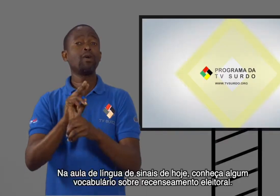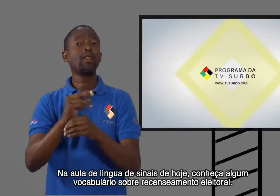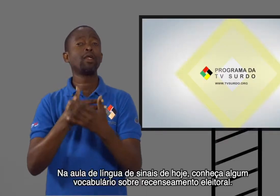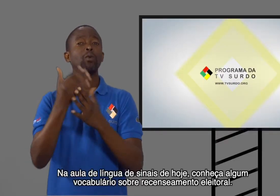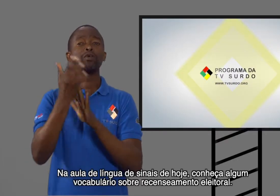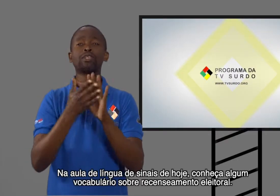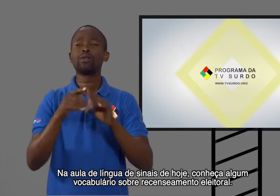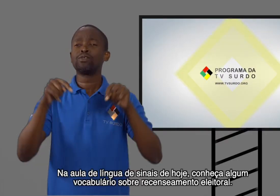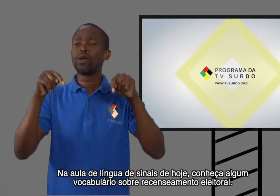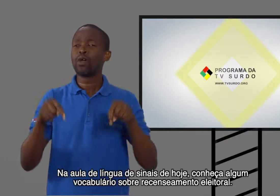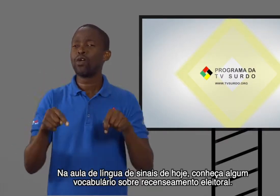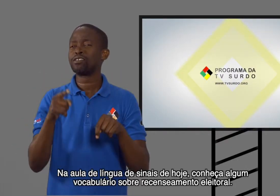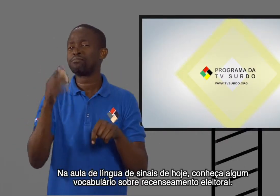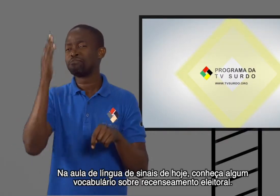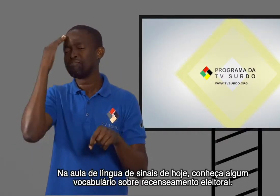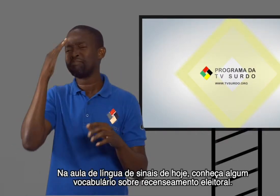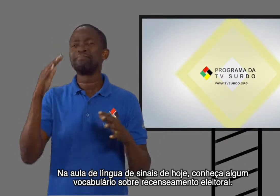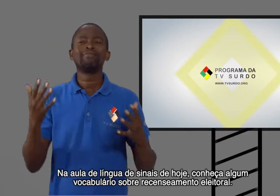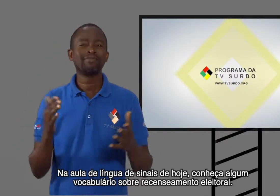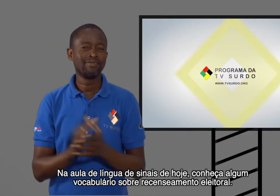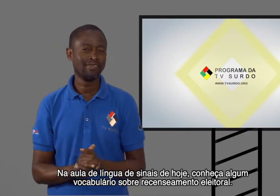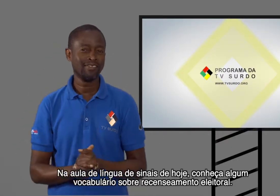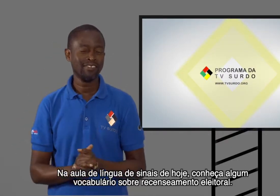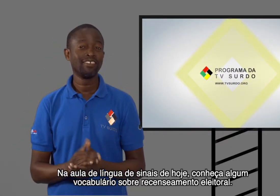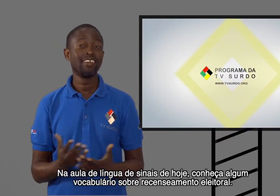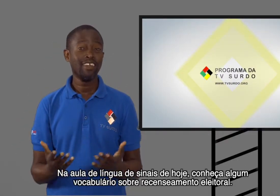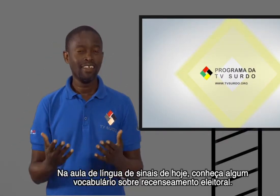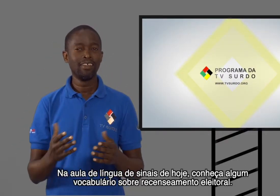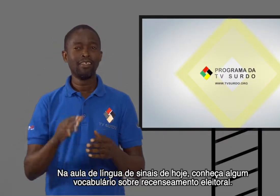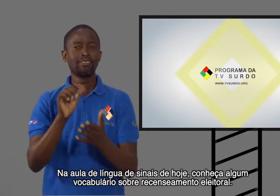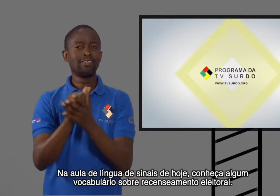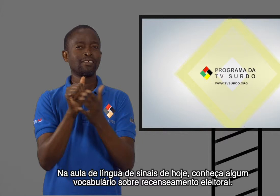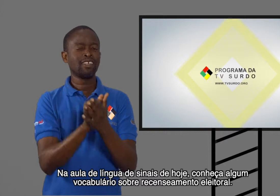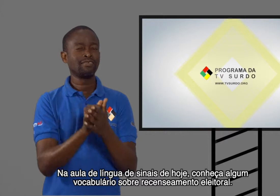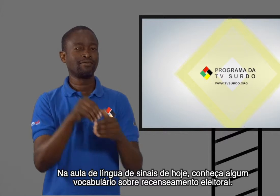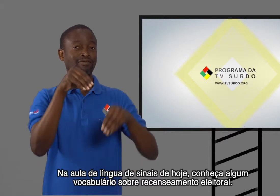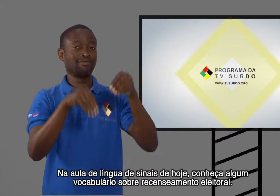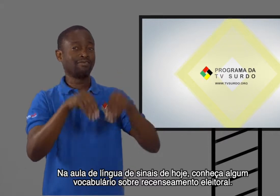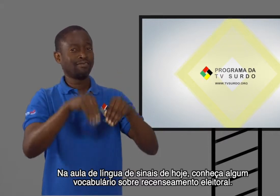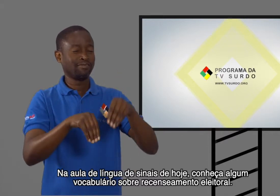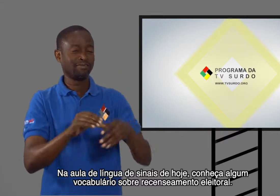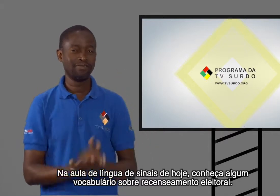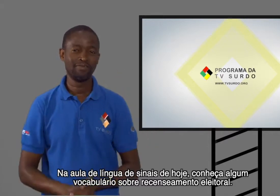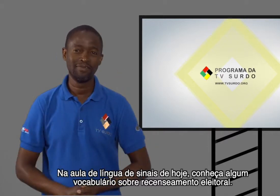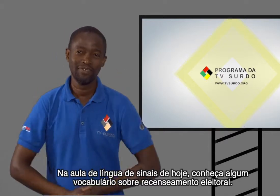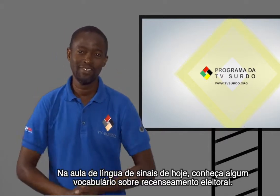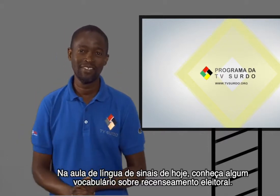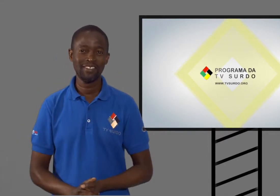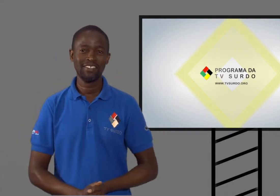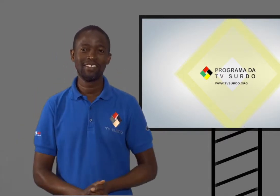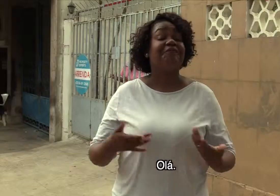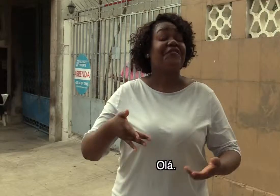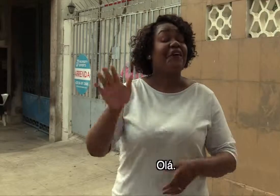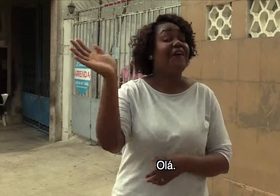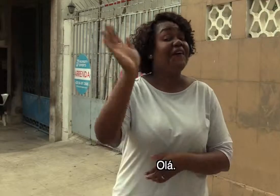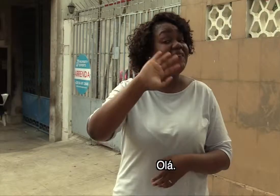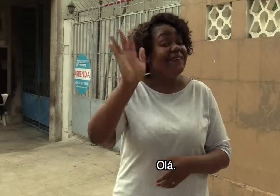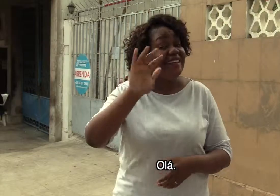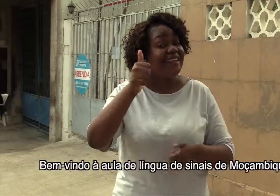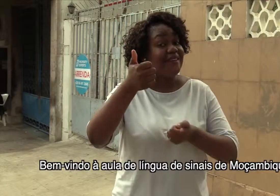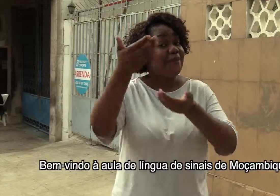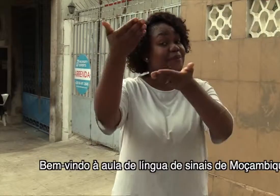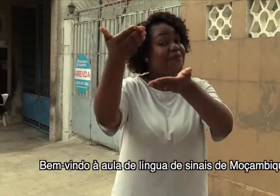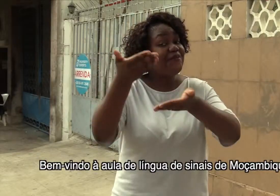Na aula de Língua de Sinais de hoje, conheça alguns vocabulários sobre o recenseamento eleitoral. Olá!